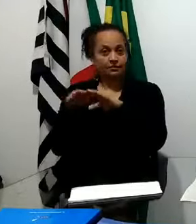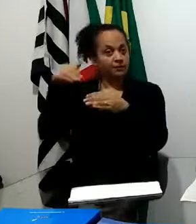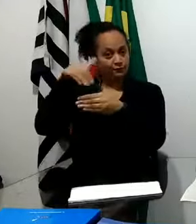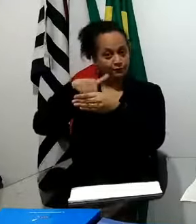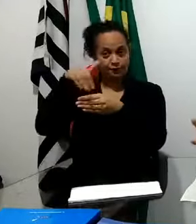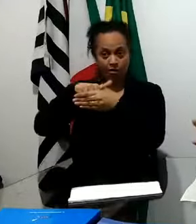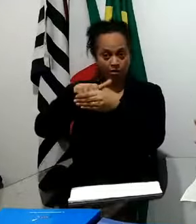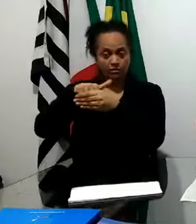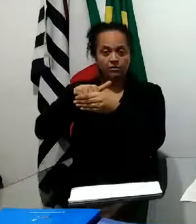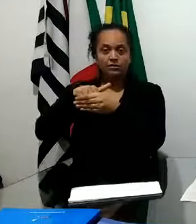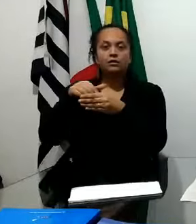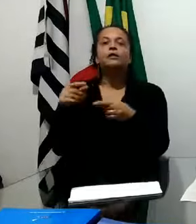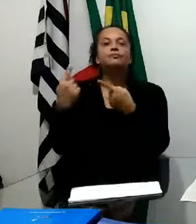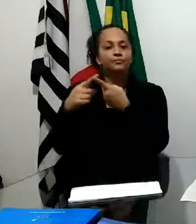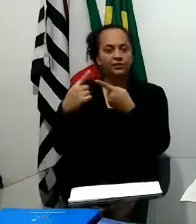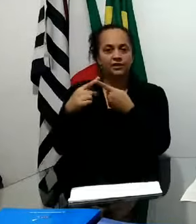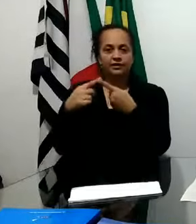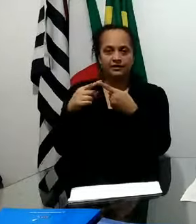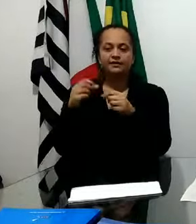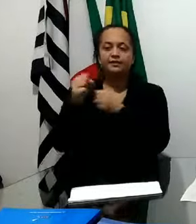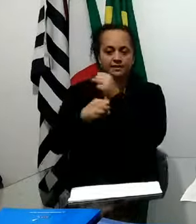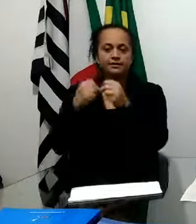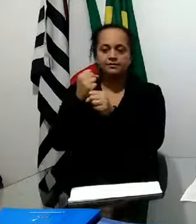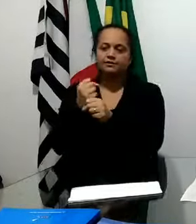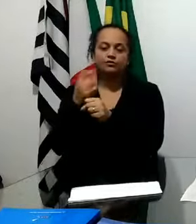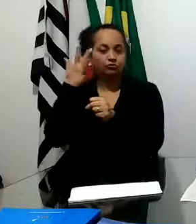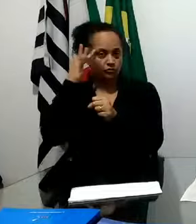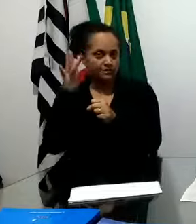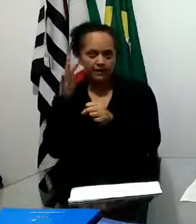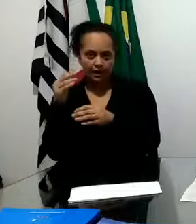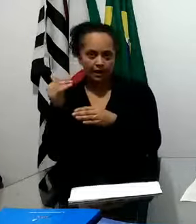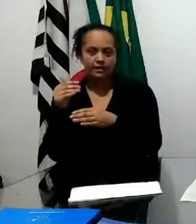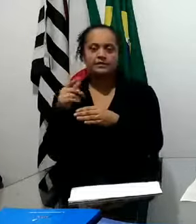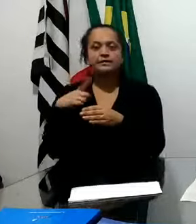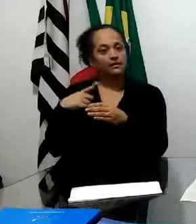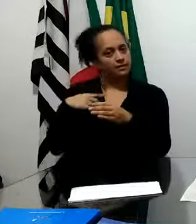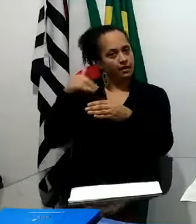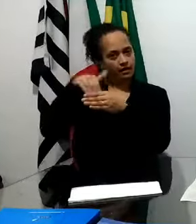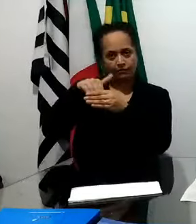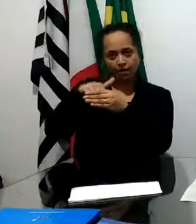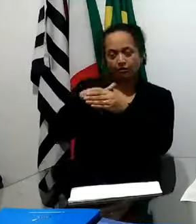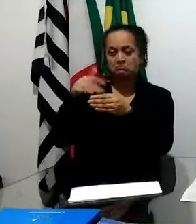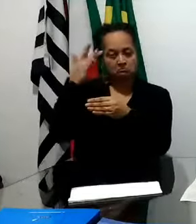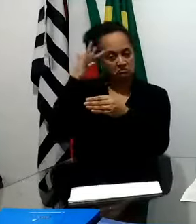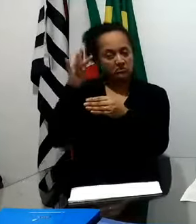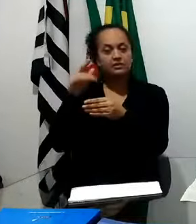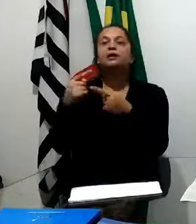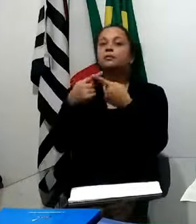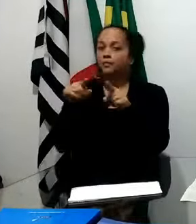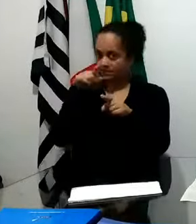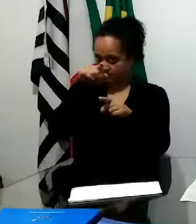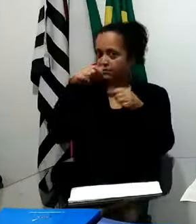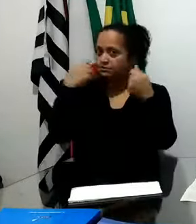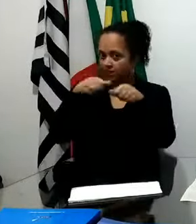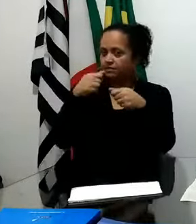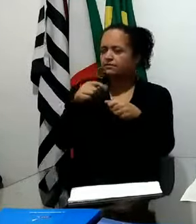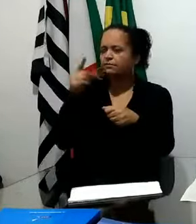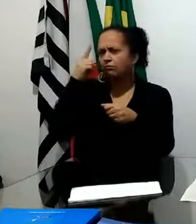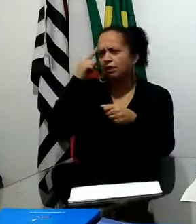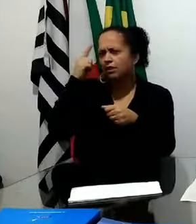eleição, não sei se vai ter. Eu e você, nós temos o poder do voto. Pense bem, busque conhecer,